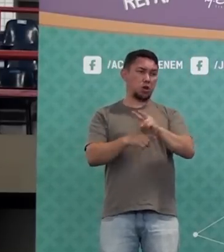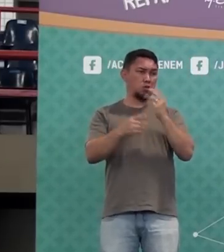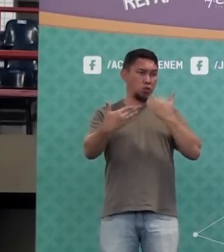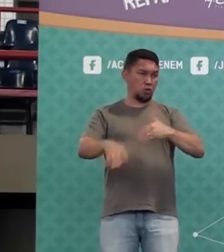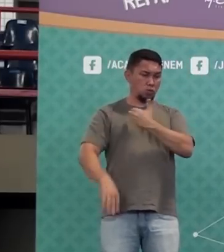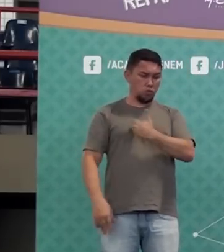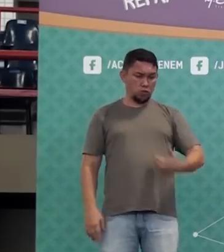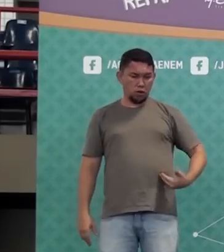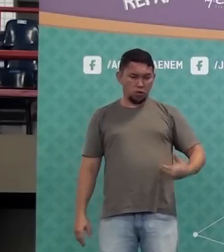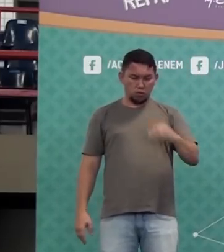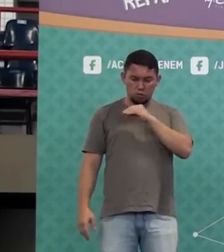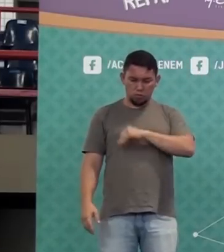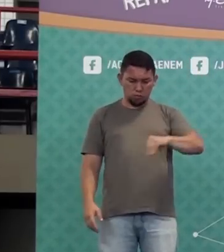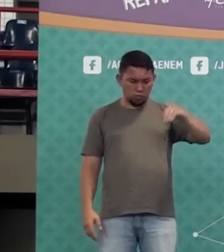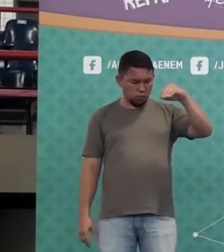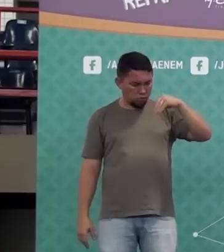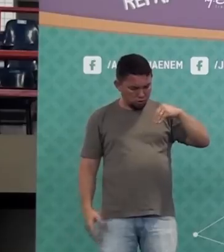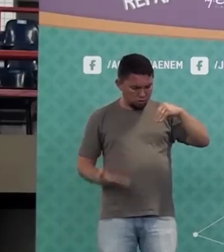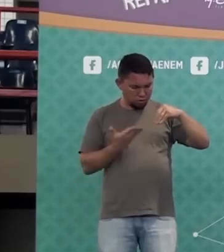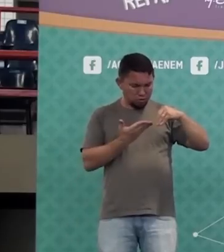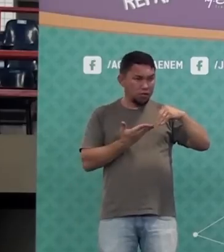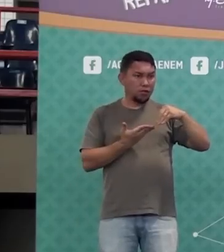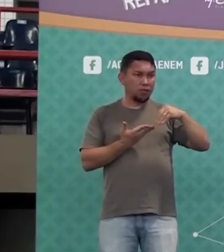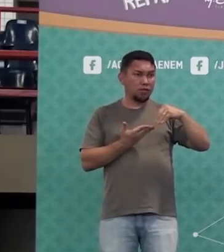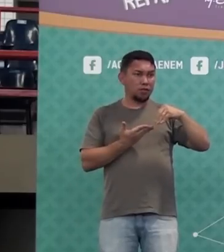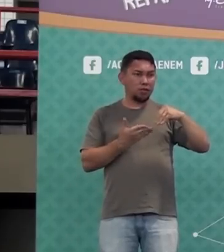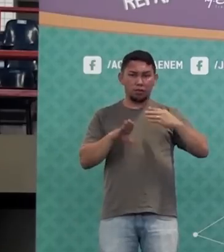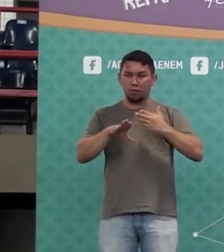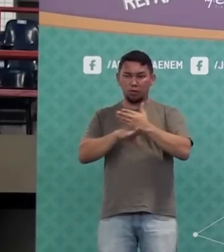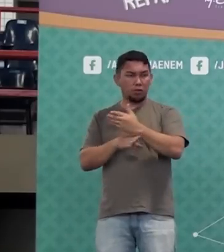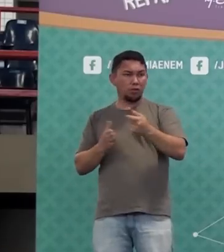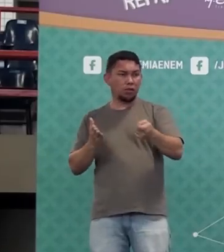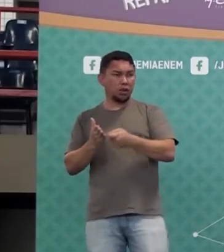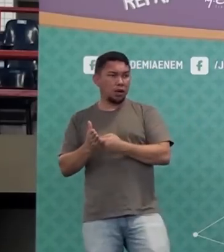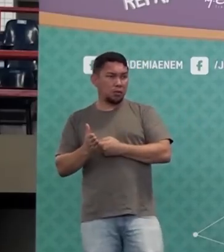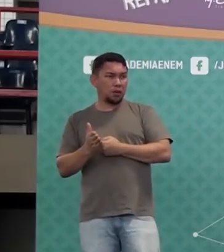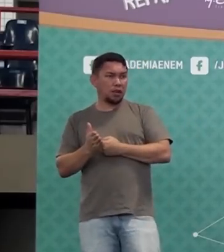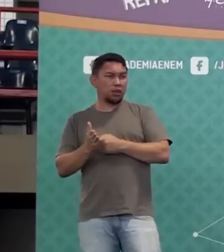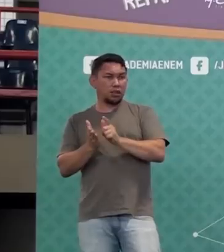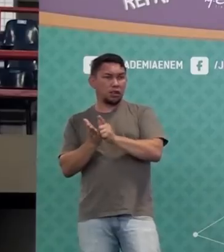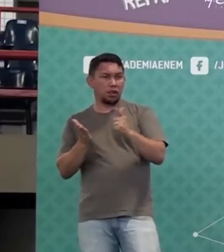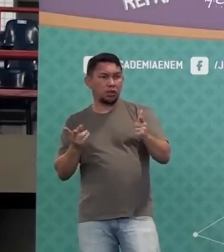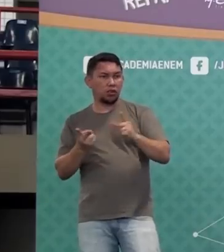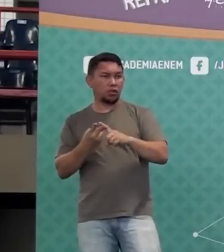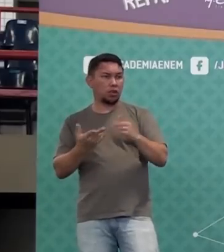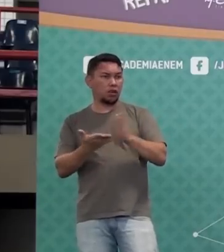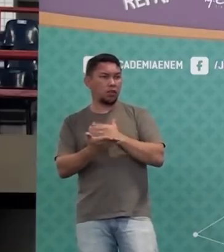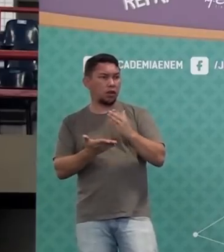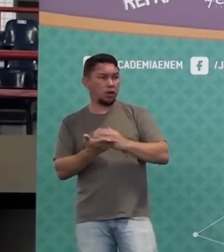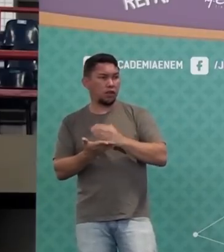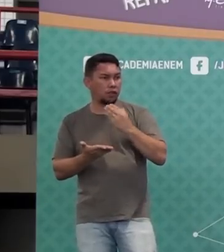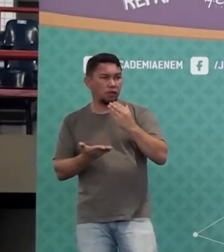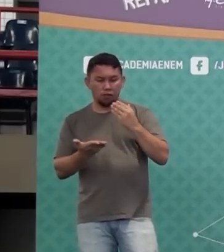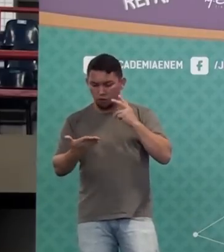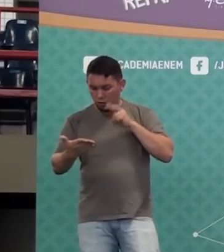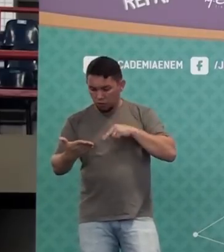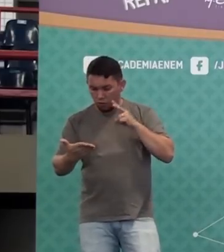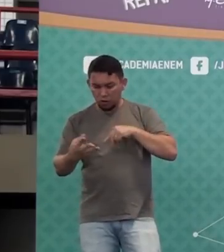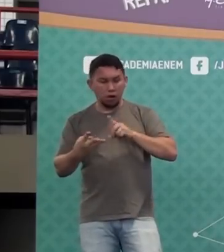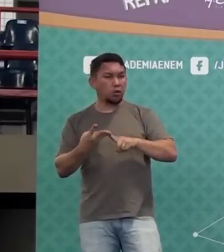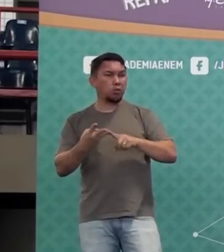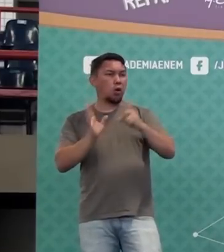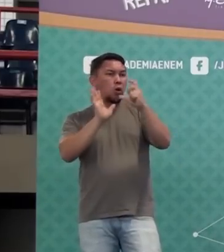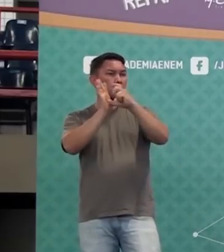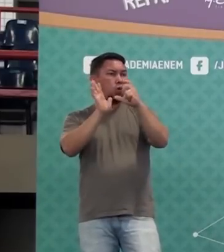o que ele ganha não dá para fazer, por exemplo, a assinatura de um jornal, a assinatura de uma revista, a assinatura de uma TV